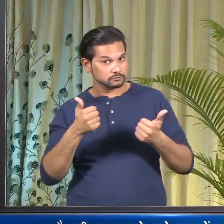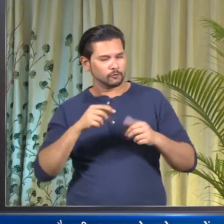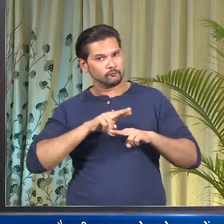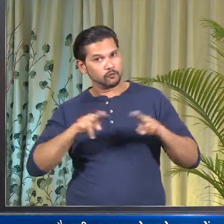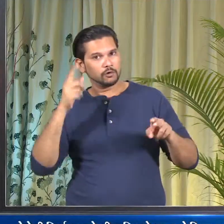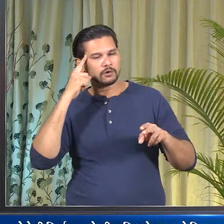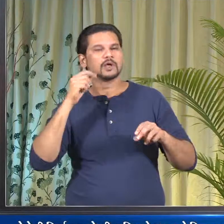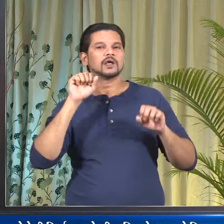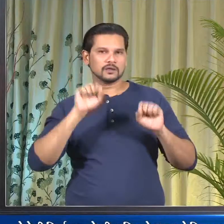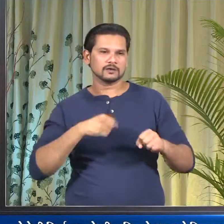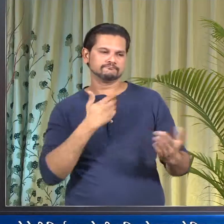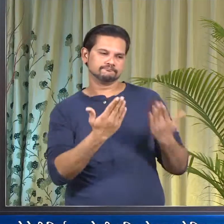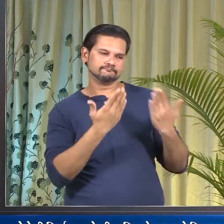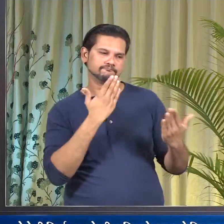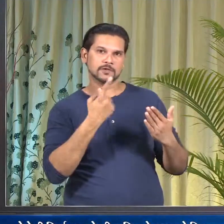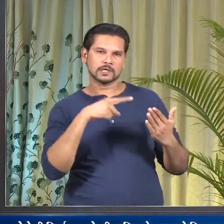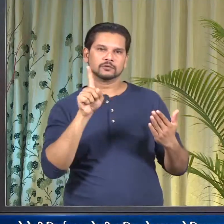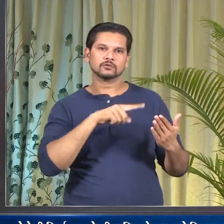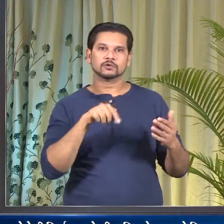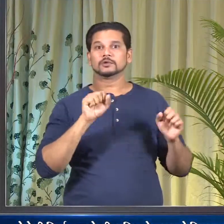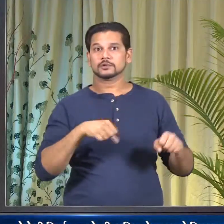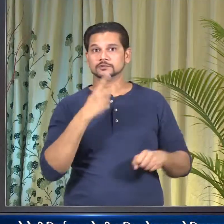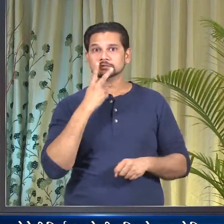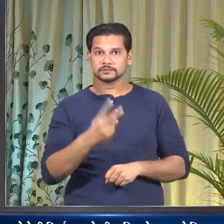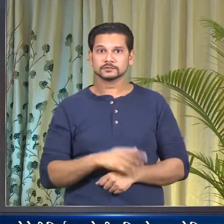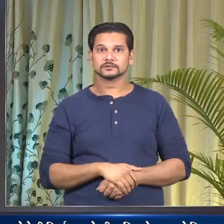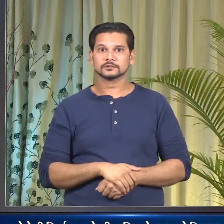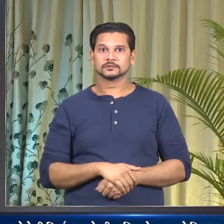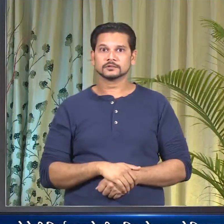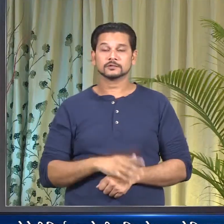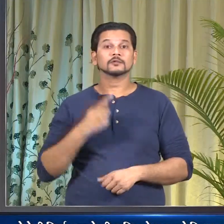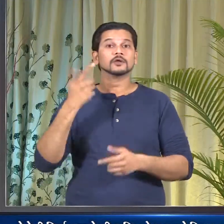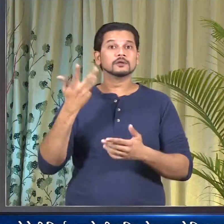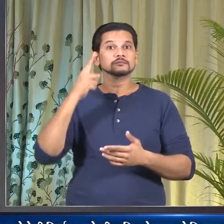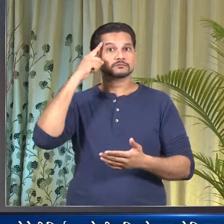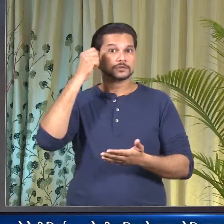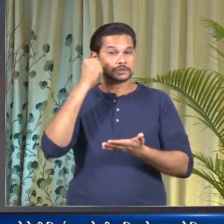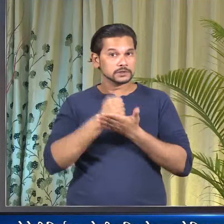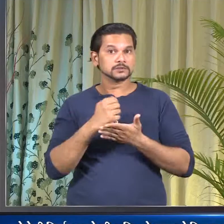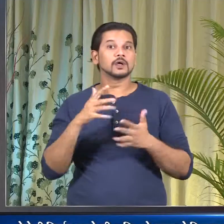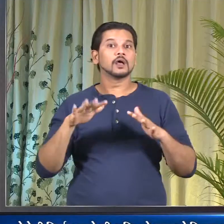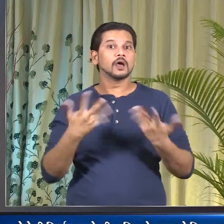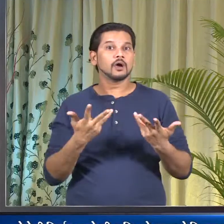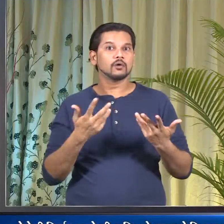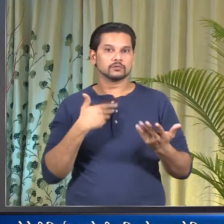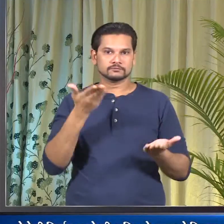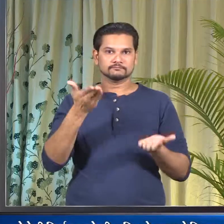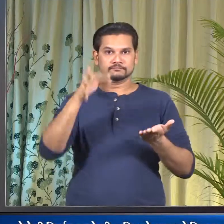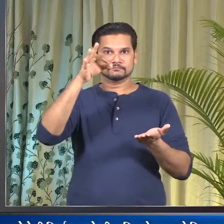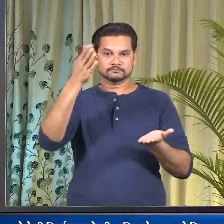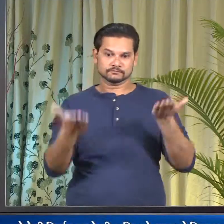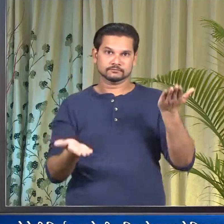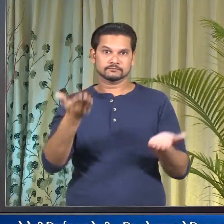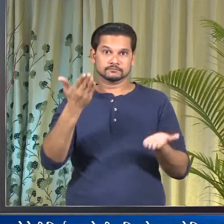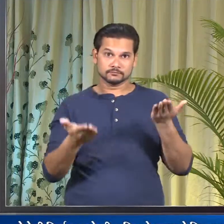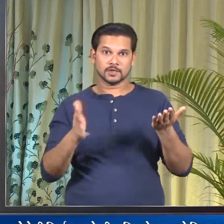हैं से ही निर्णे करने की शक्ती को तराजू से दिखाया गया है तराजू के तीन